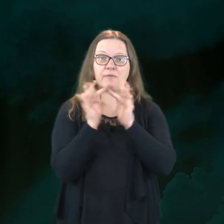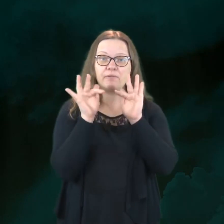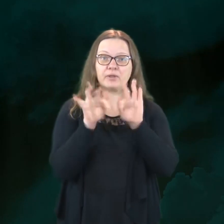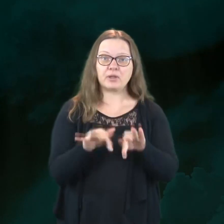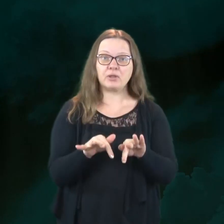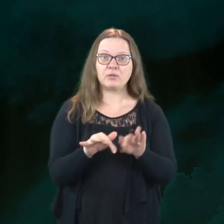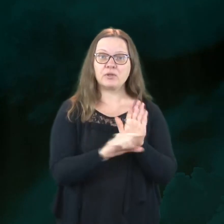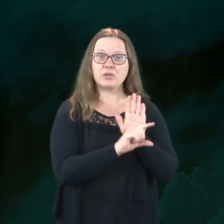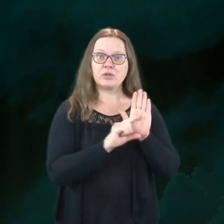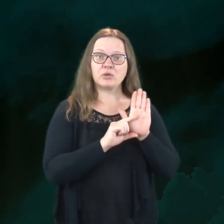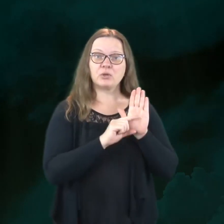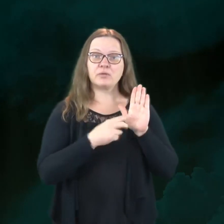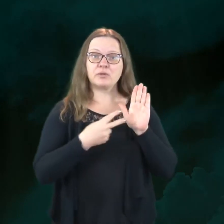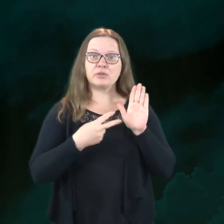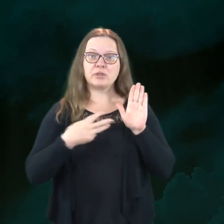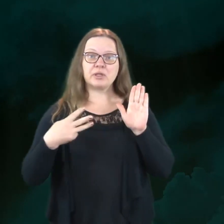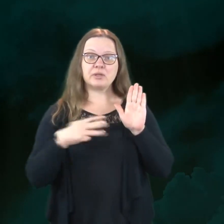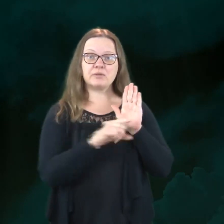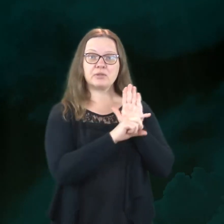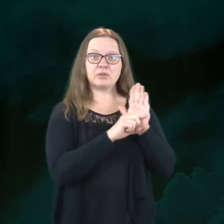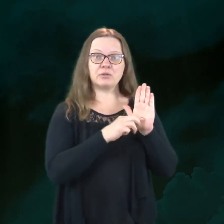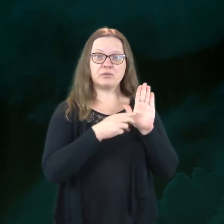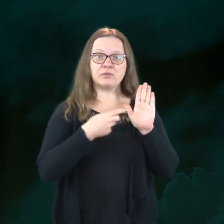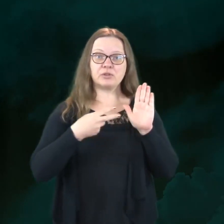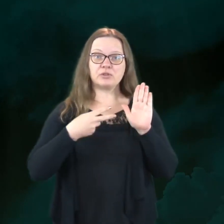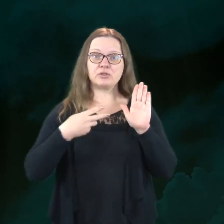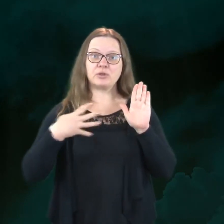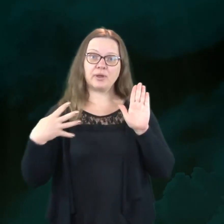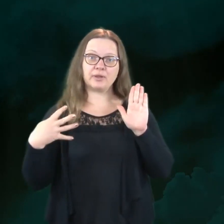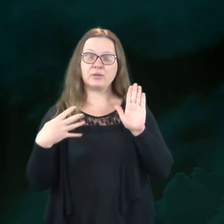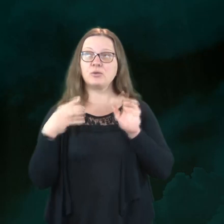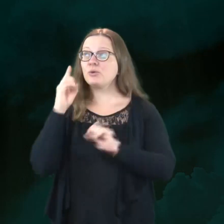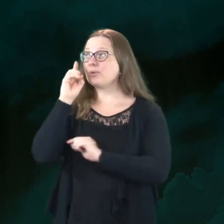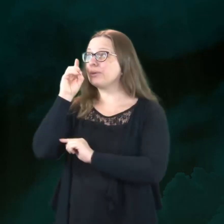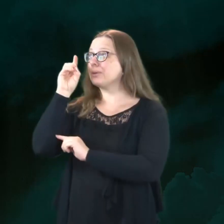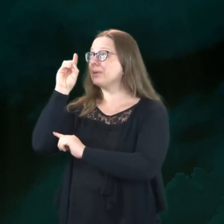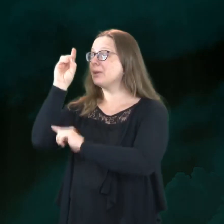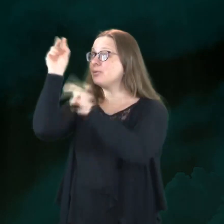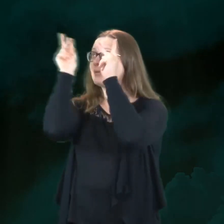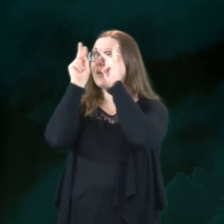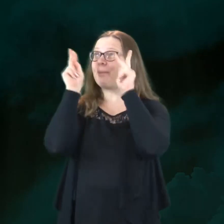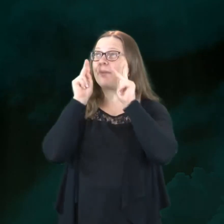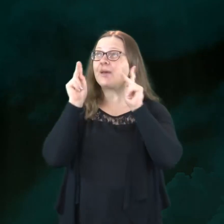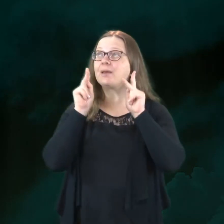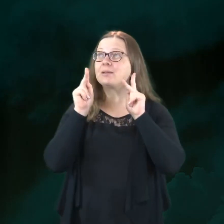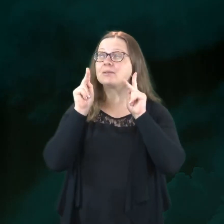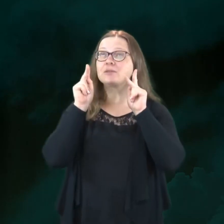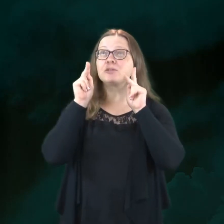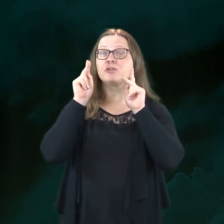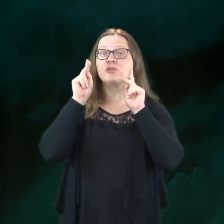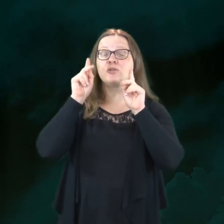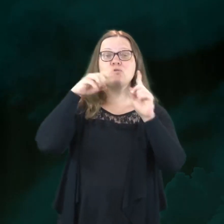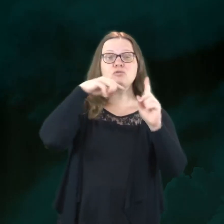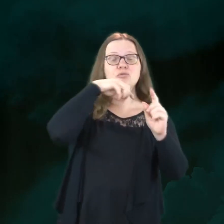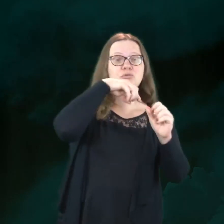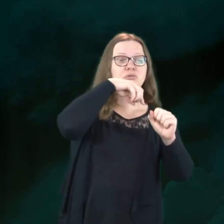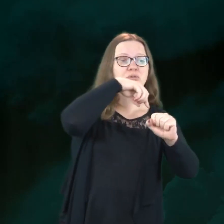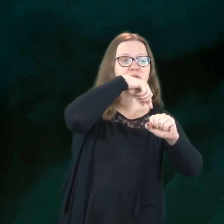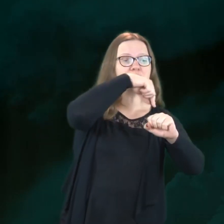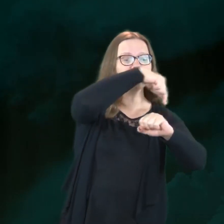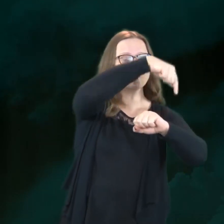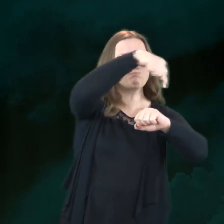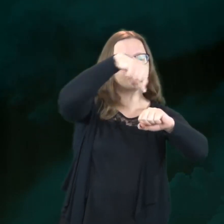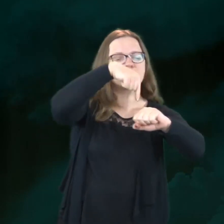e 24. O mesmo Deus da paz os santifique em tudo, e eu vou fazer essa oração para vocês, aqui, né? Fazer oração